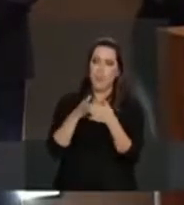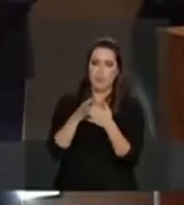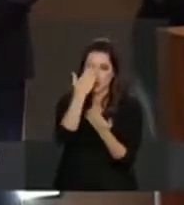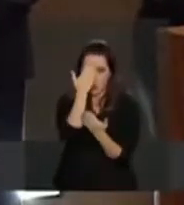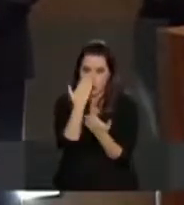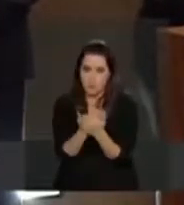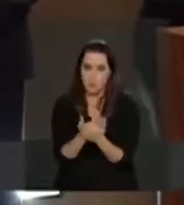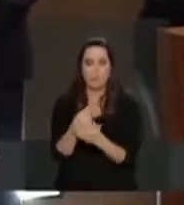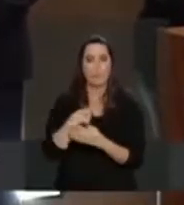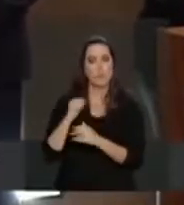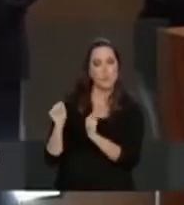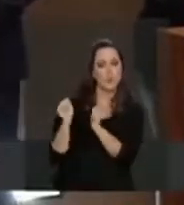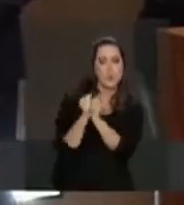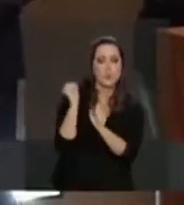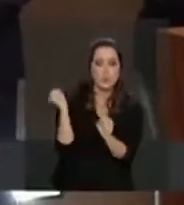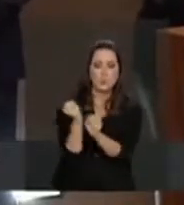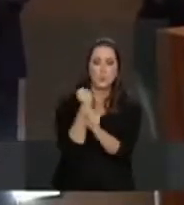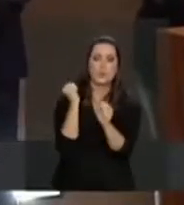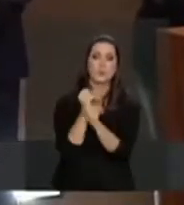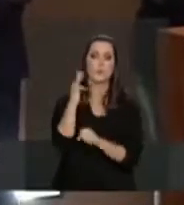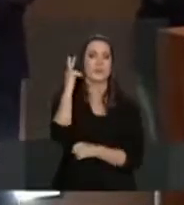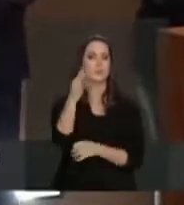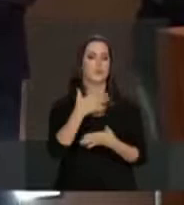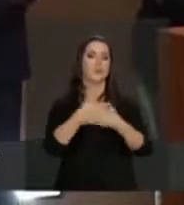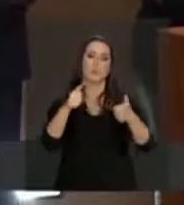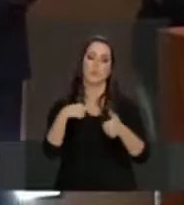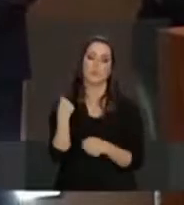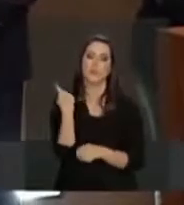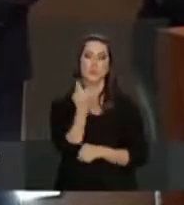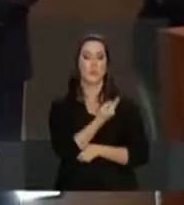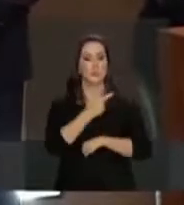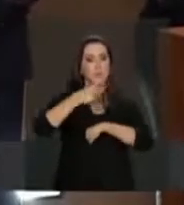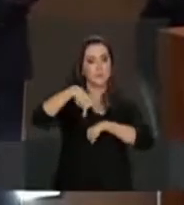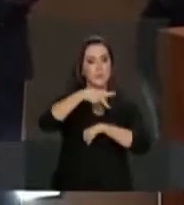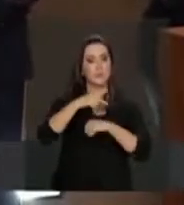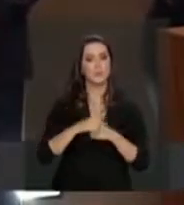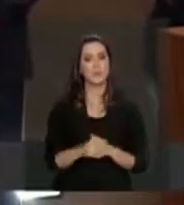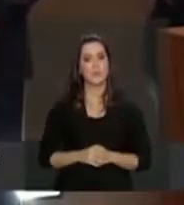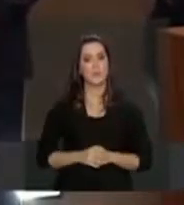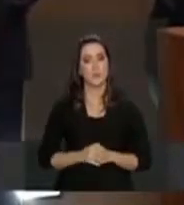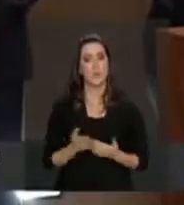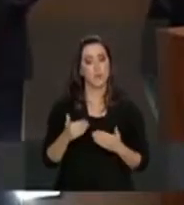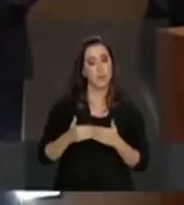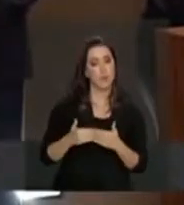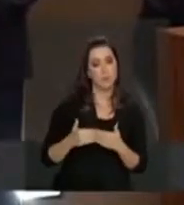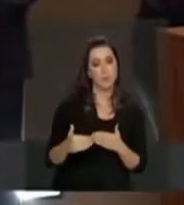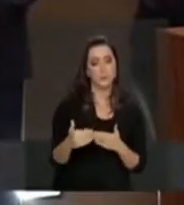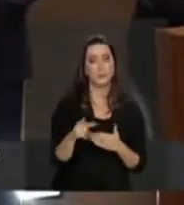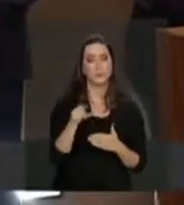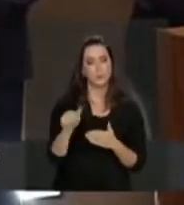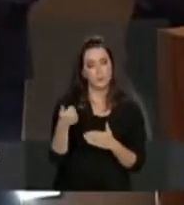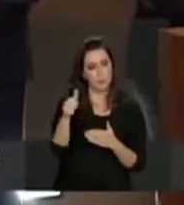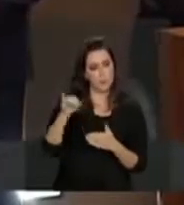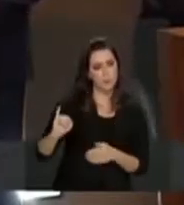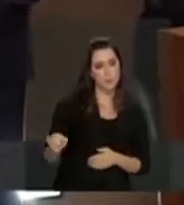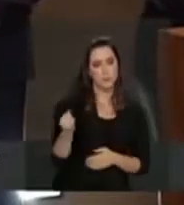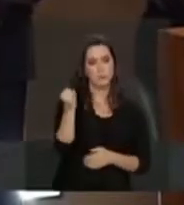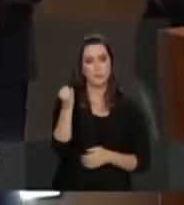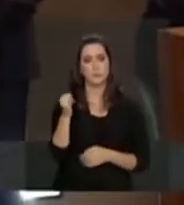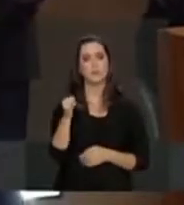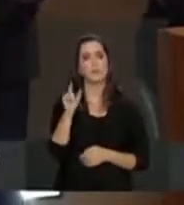para construirmos juntos um futuro melhor para o nosso país. A partir de 1º de